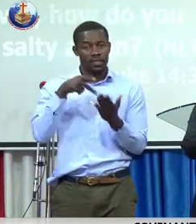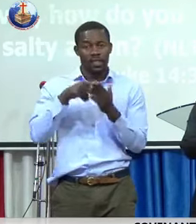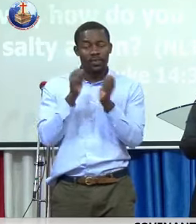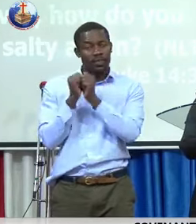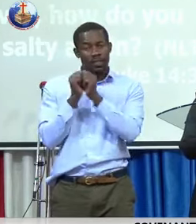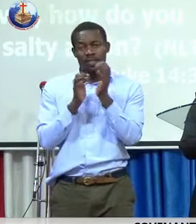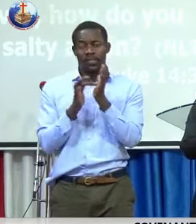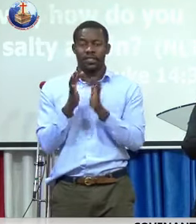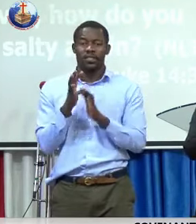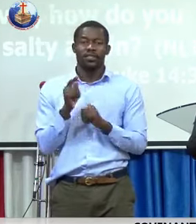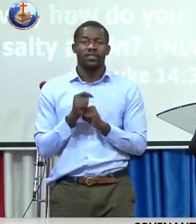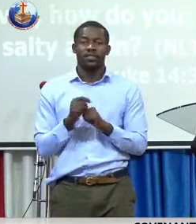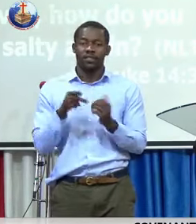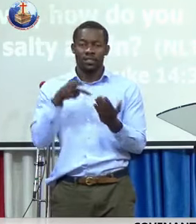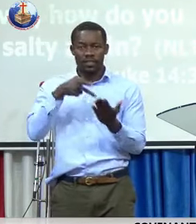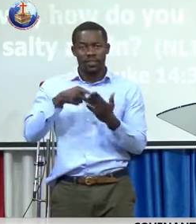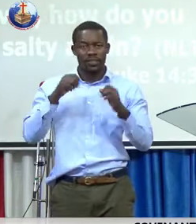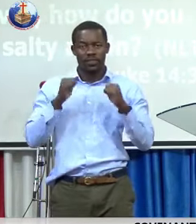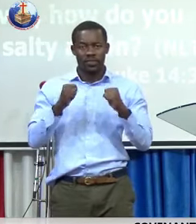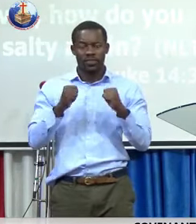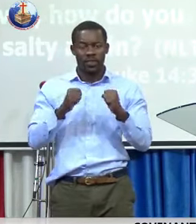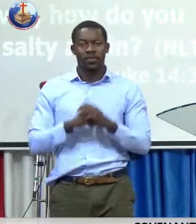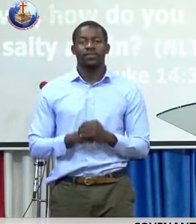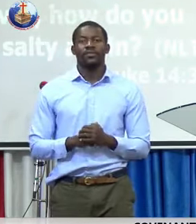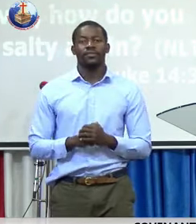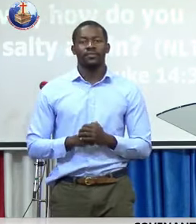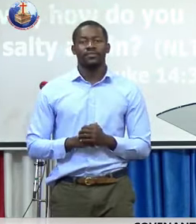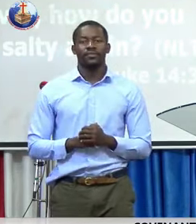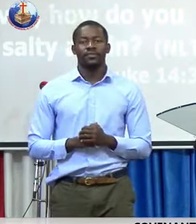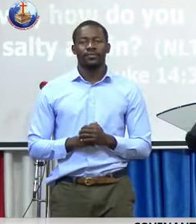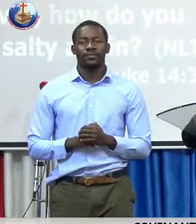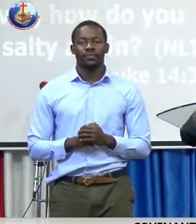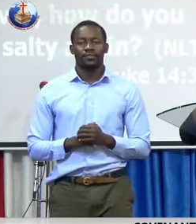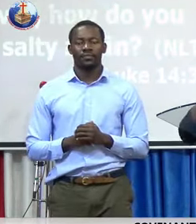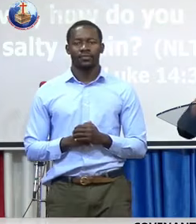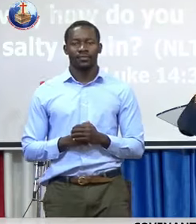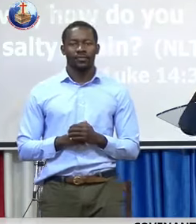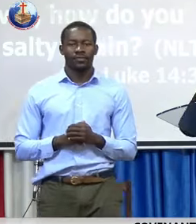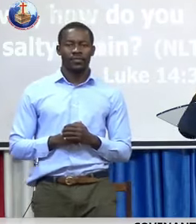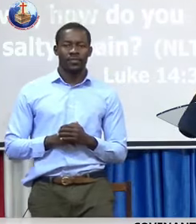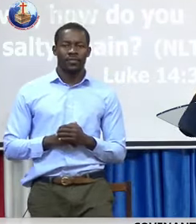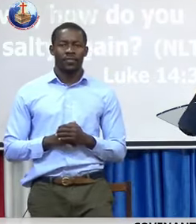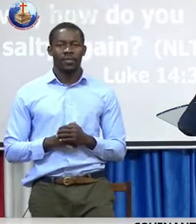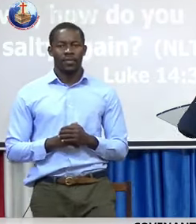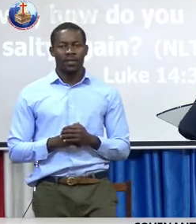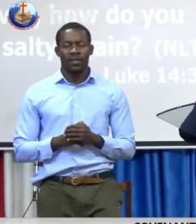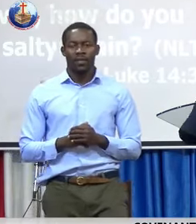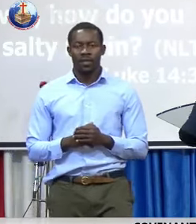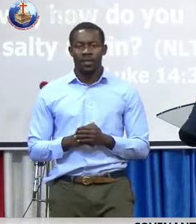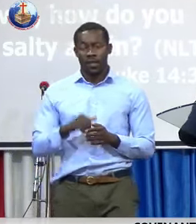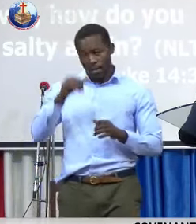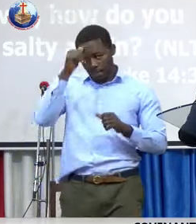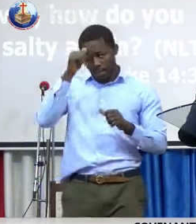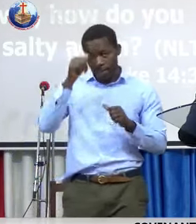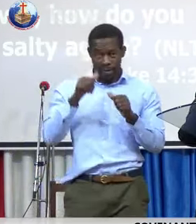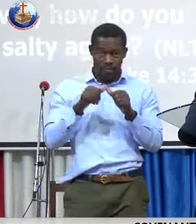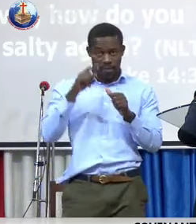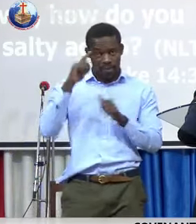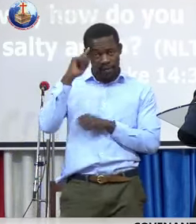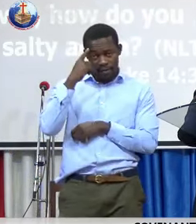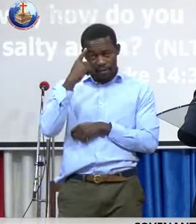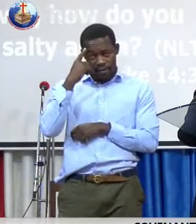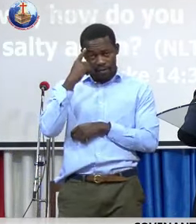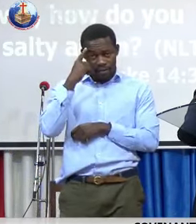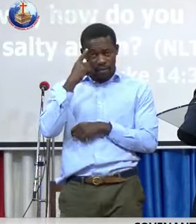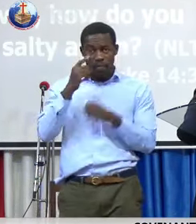tunahitaji bado kukumbatia ule uchungu ambao unaambatana na kusimama kwa ajili ya Yesu. Can you imagine being poor in spirit? Fikiria kukua